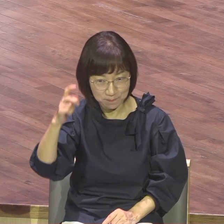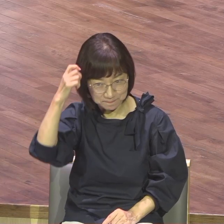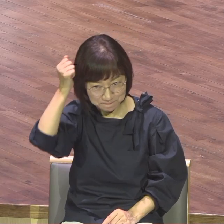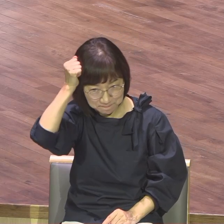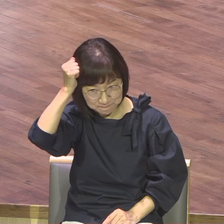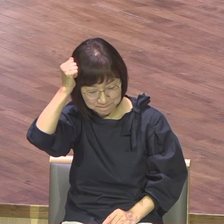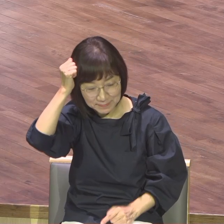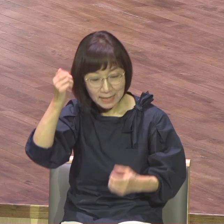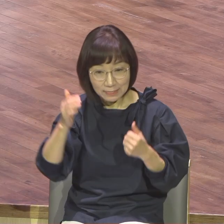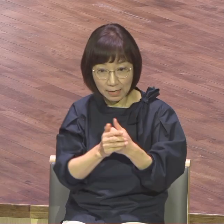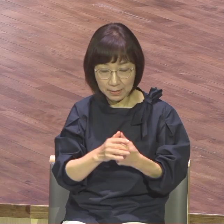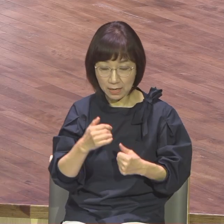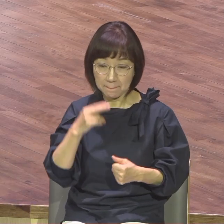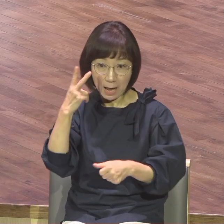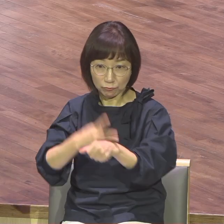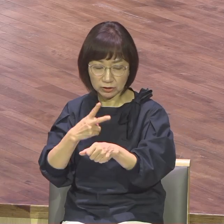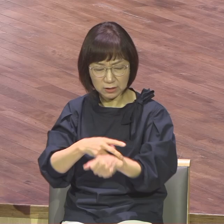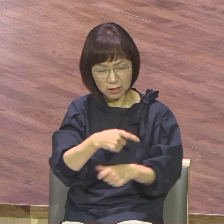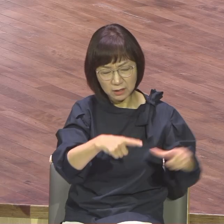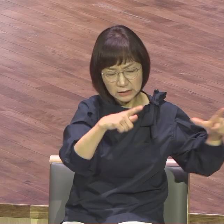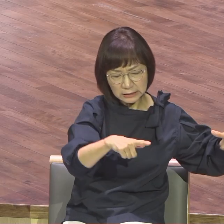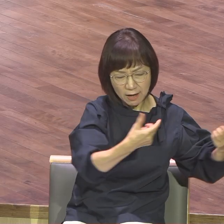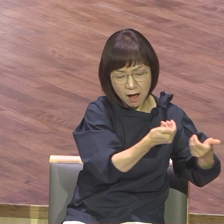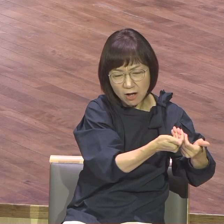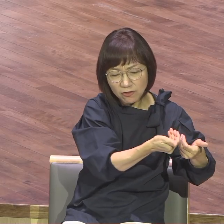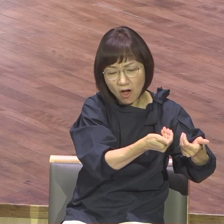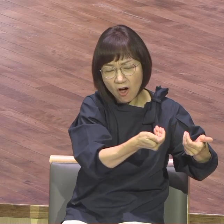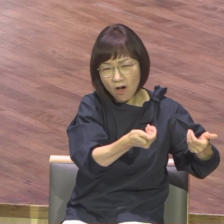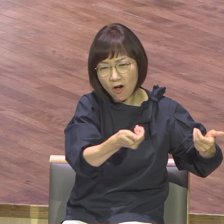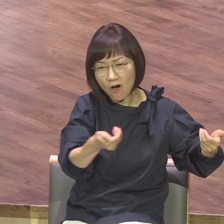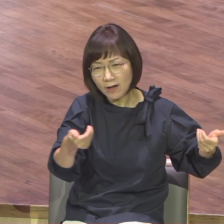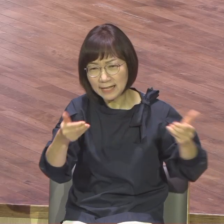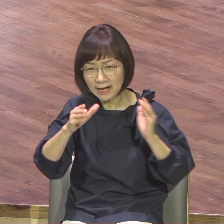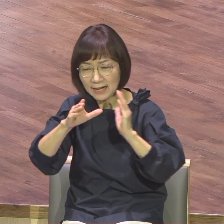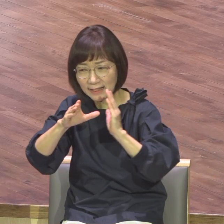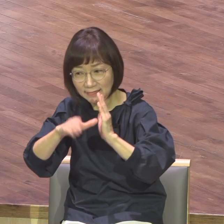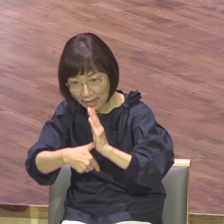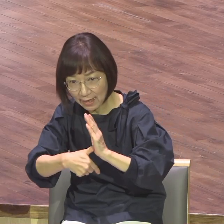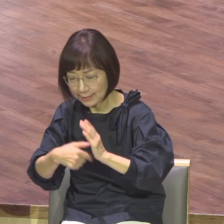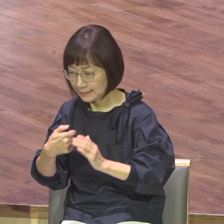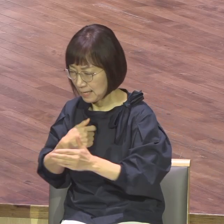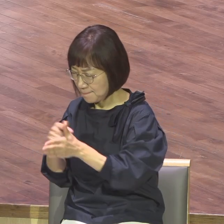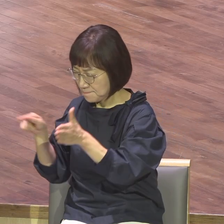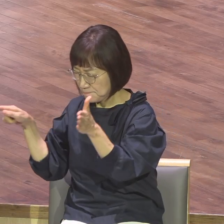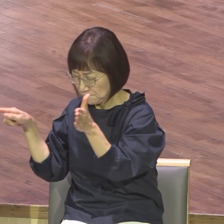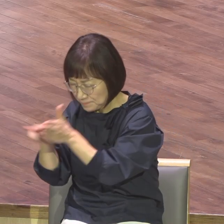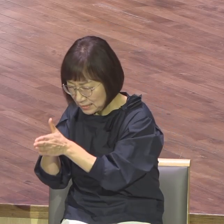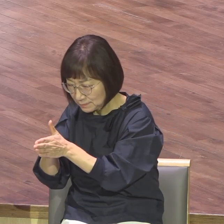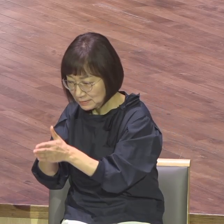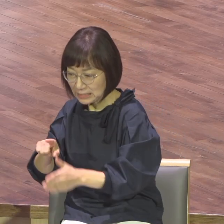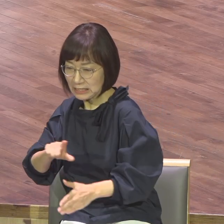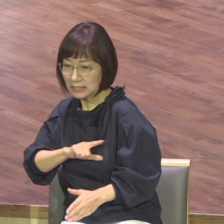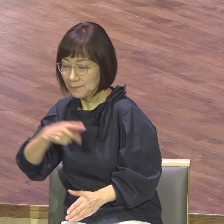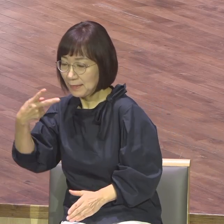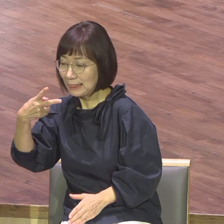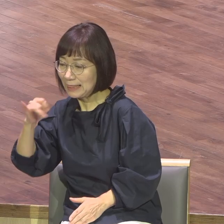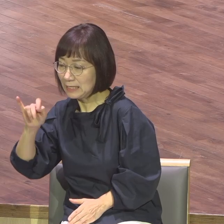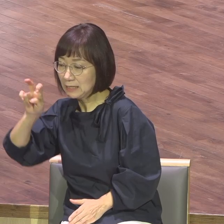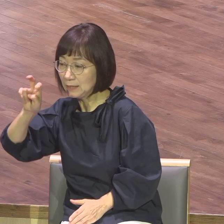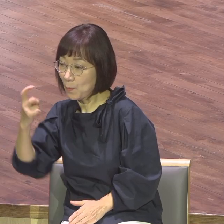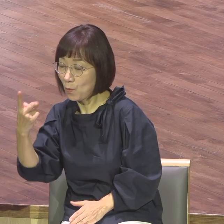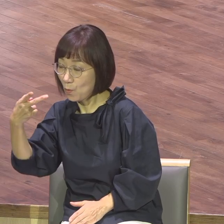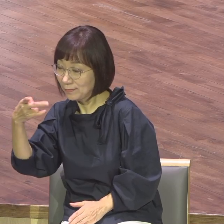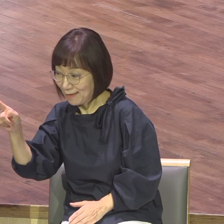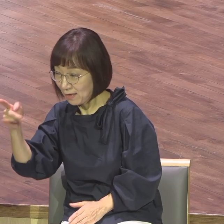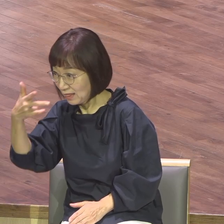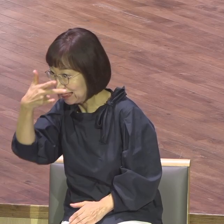자신이 에베소를 떠나는 상황 속에서 가장 신뢰하는 이 디모데, 믿음의 아들